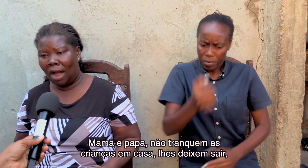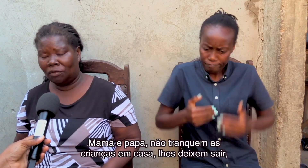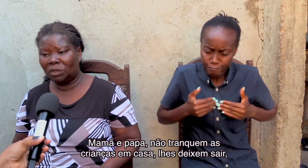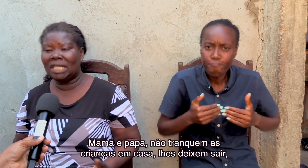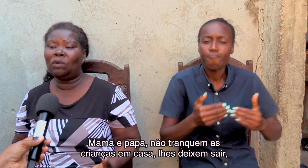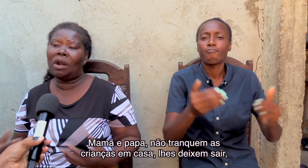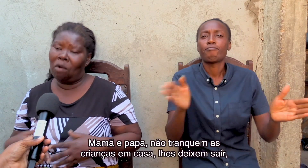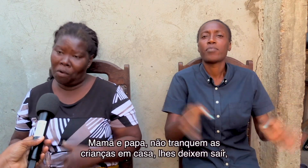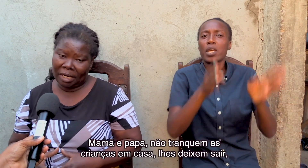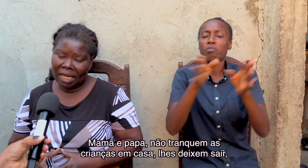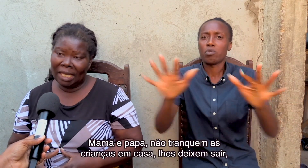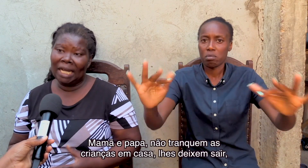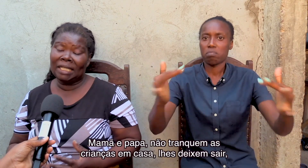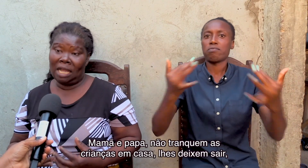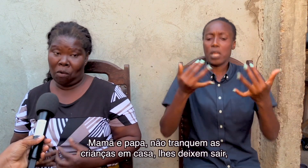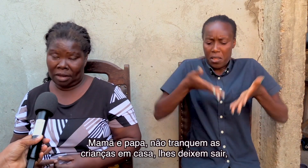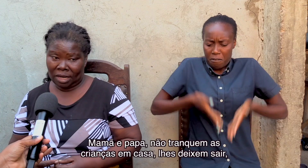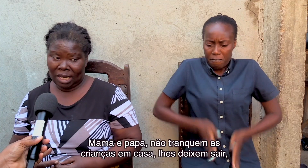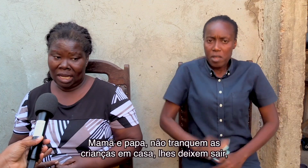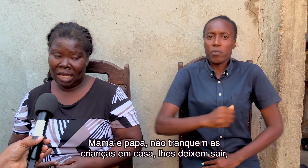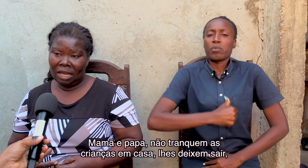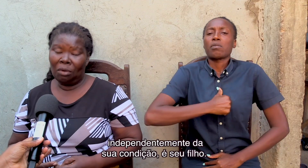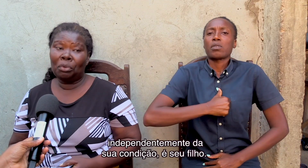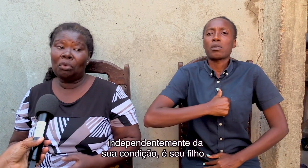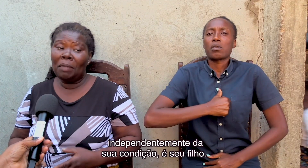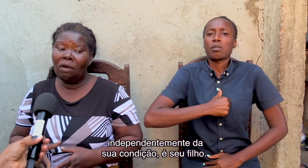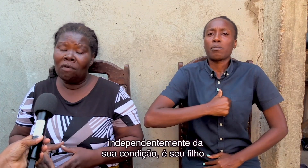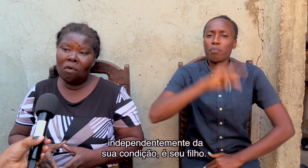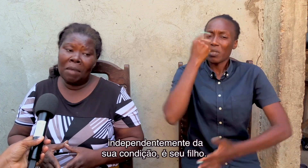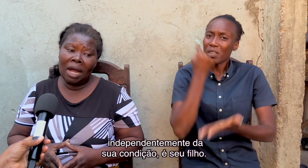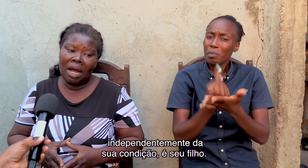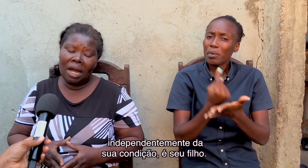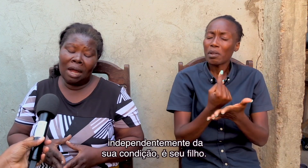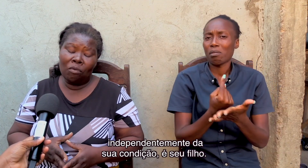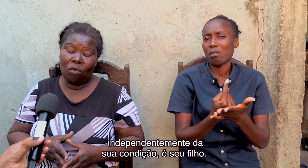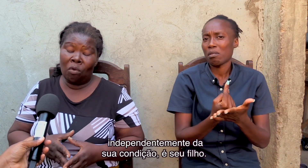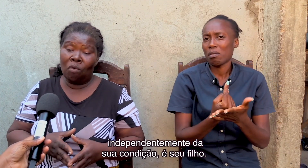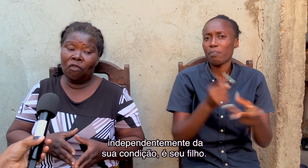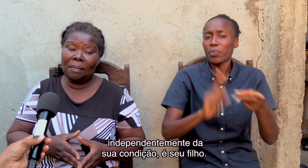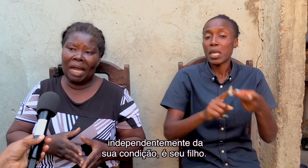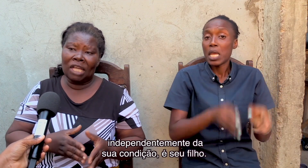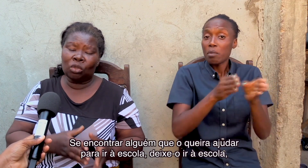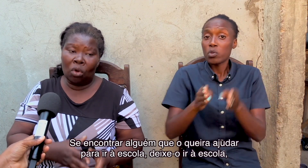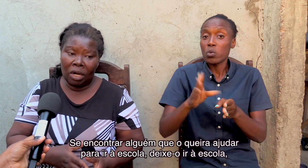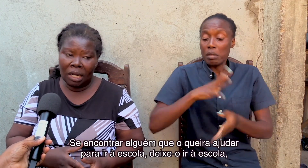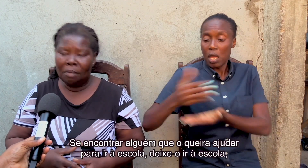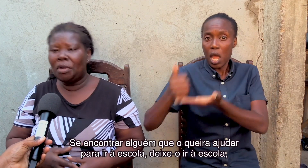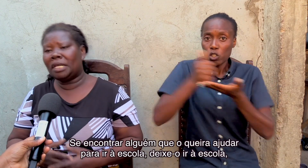não tranquem as crianças em casa. Lhes deixem sair. Independentemente da sua condição, é seu filho. Se encontrar